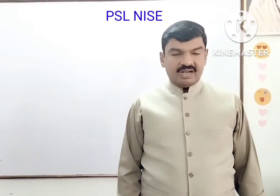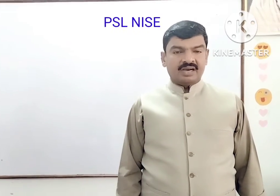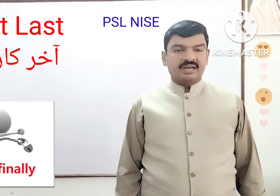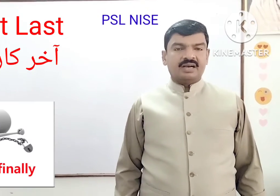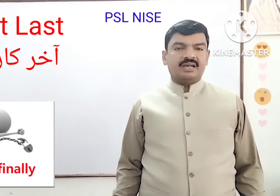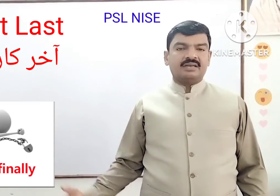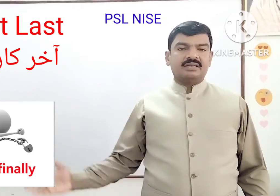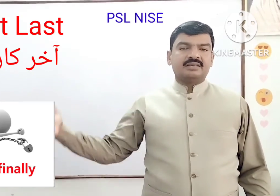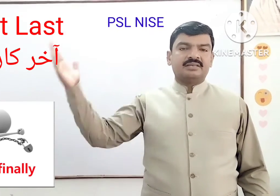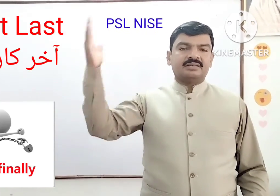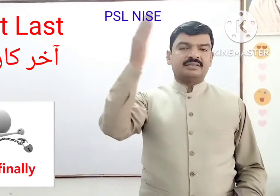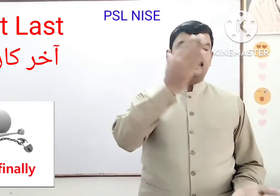आखिरकार,